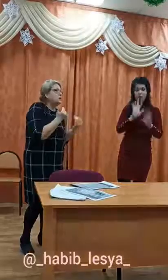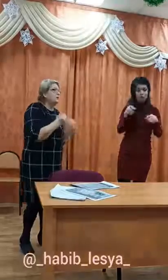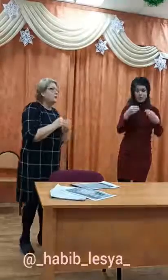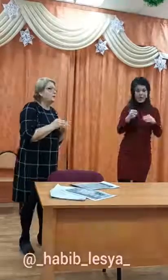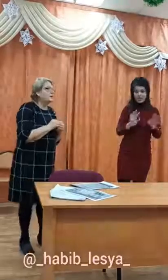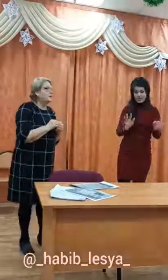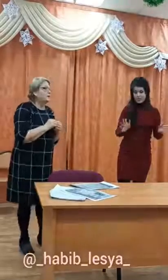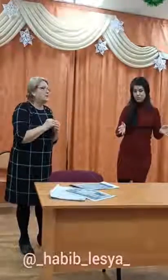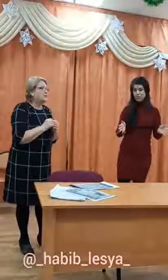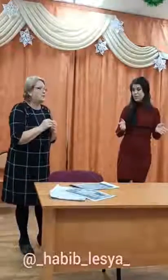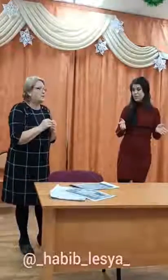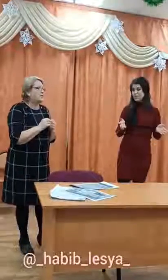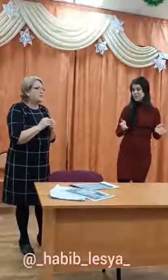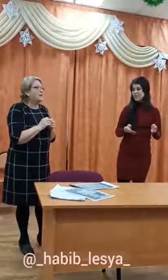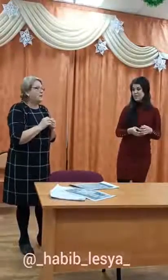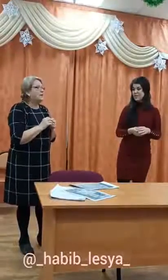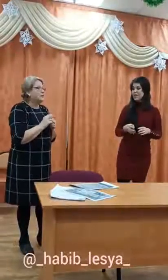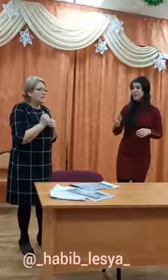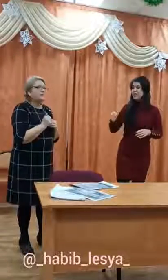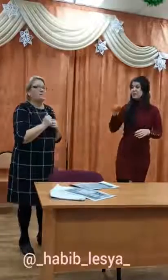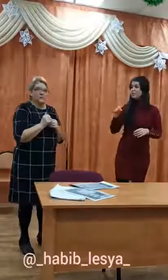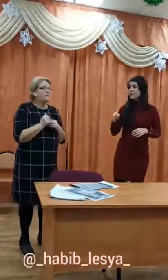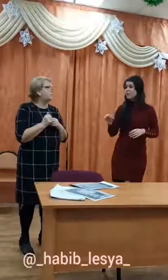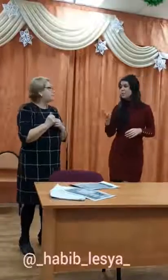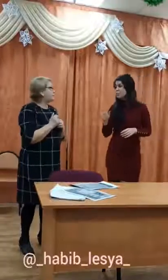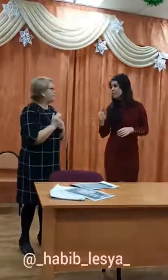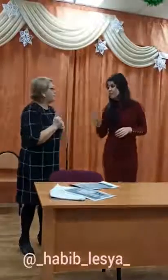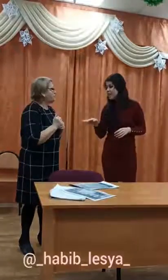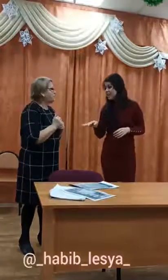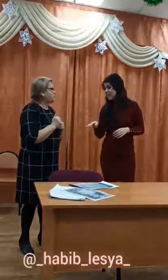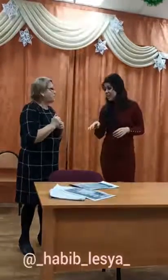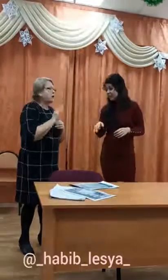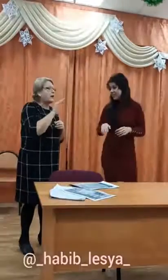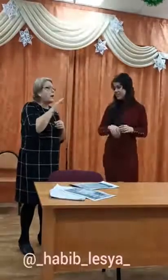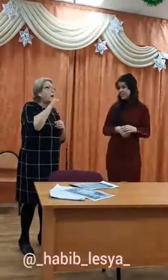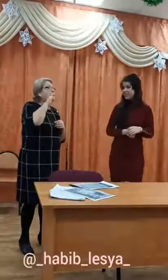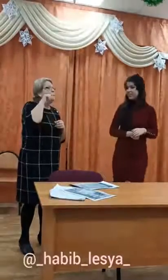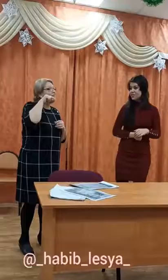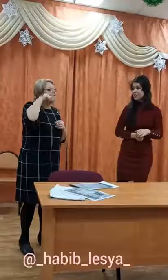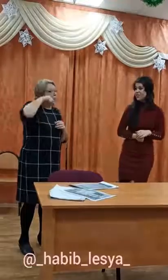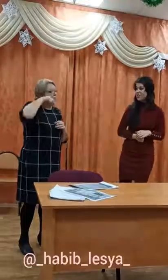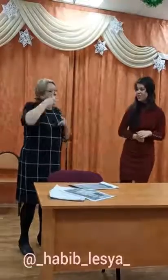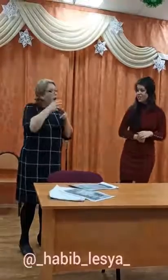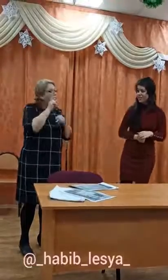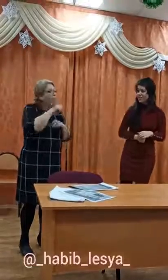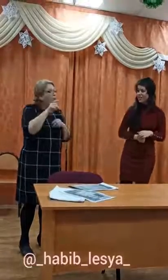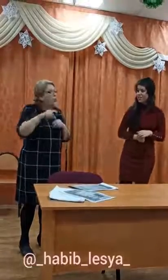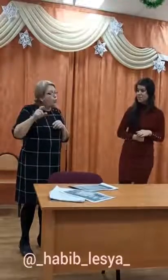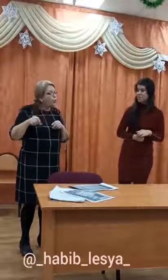Ничего продавать не нужно. Тут работают пенсионеры 69 лет.